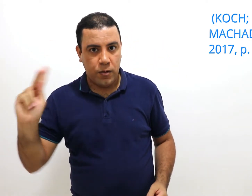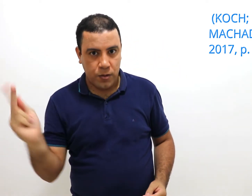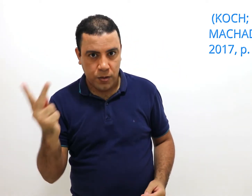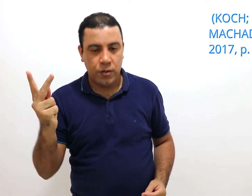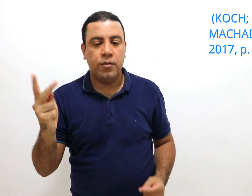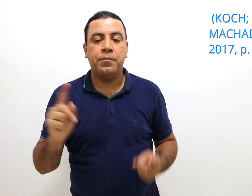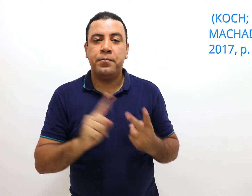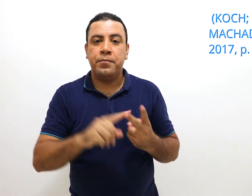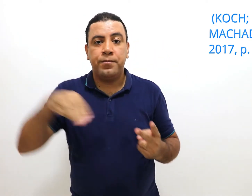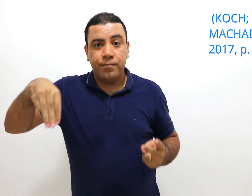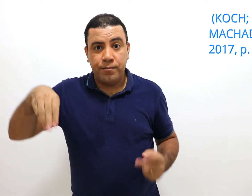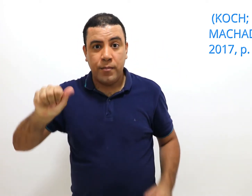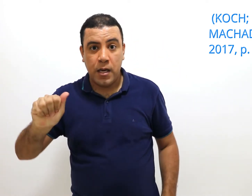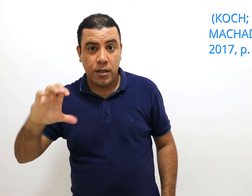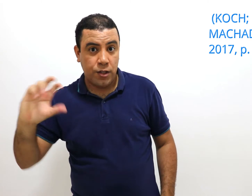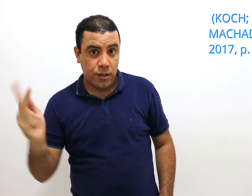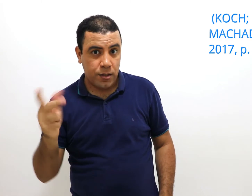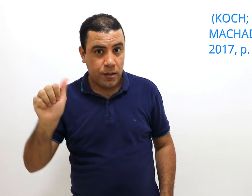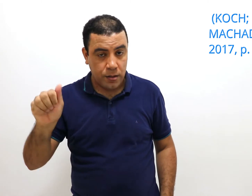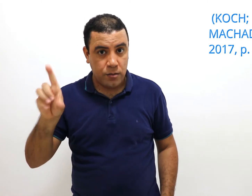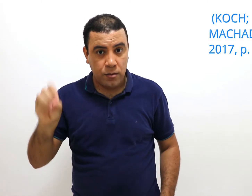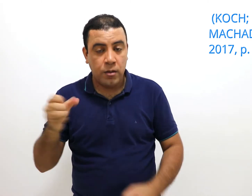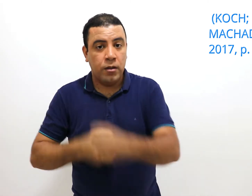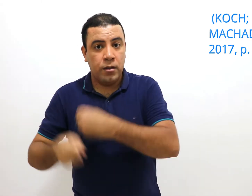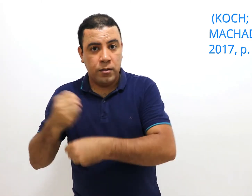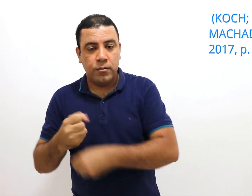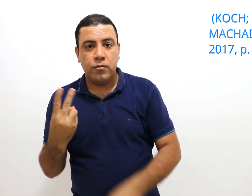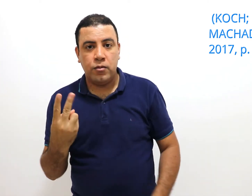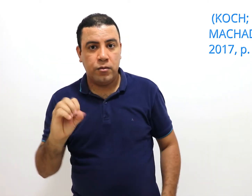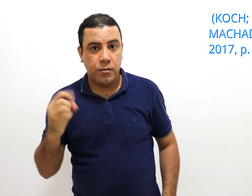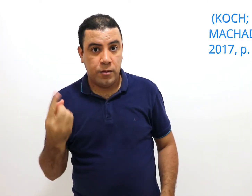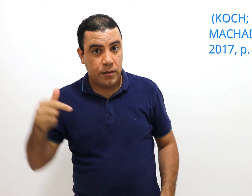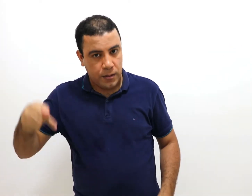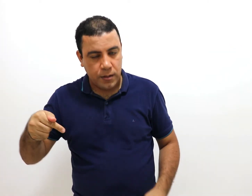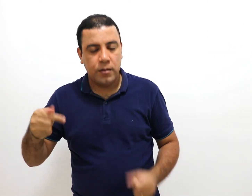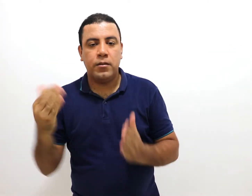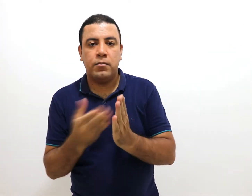Koch Machado, 2017, página